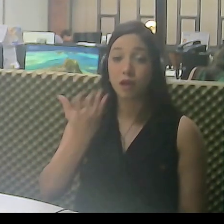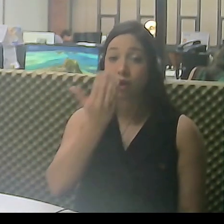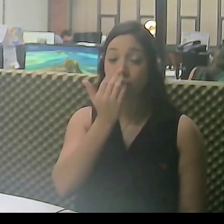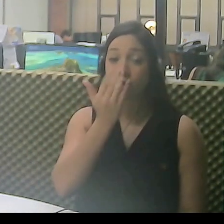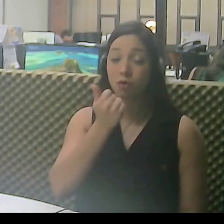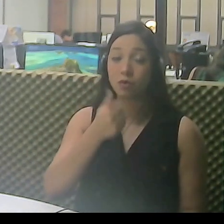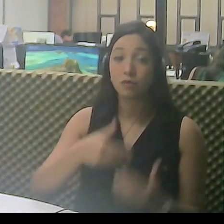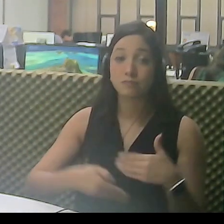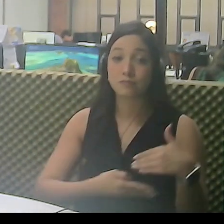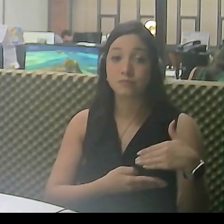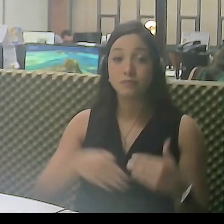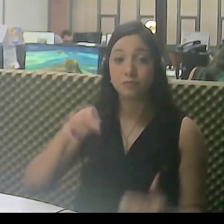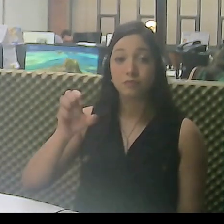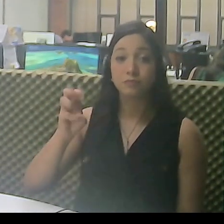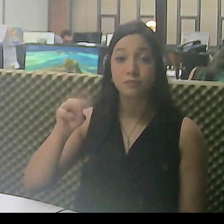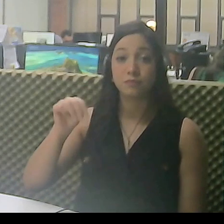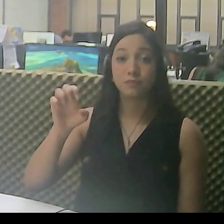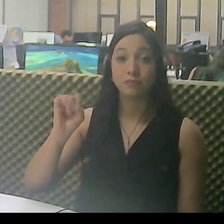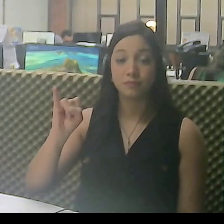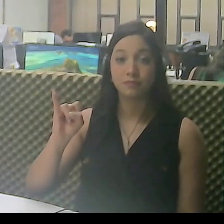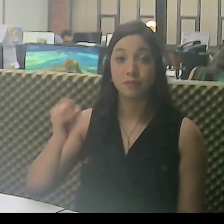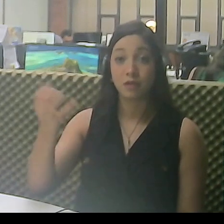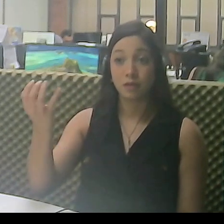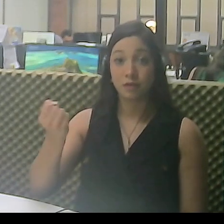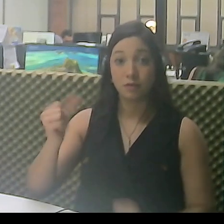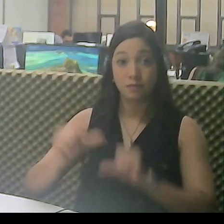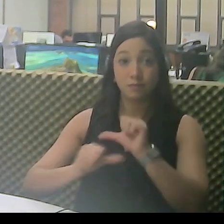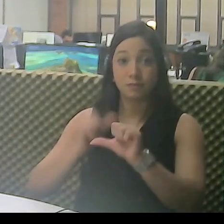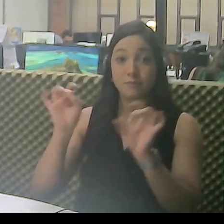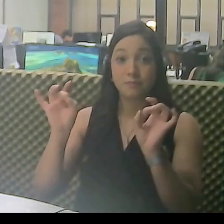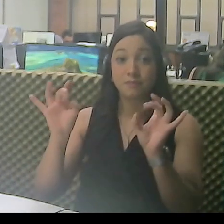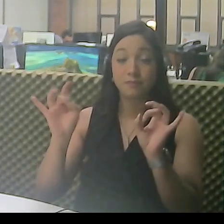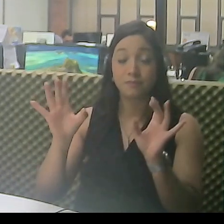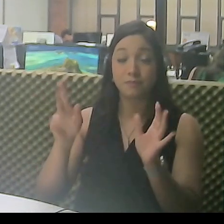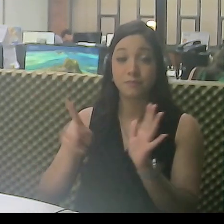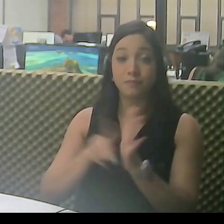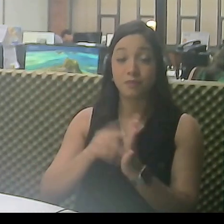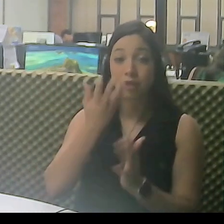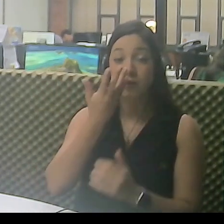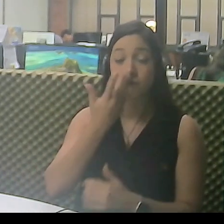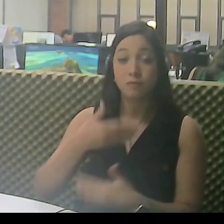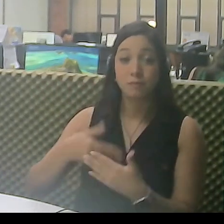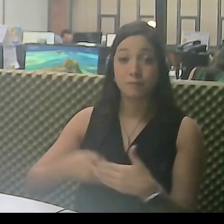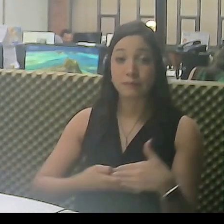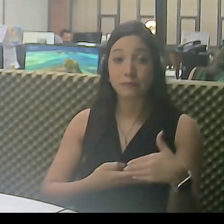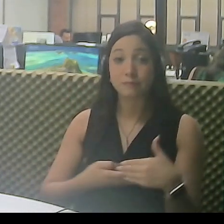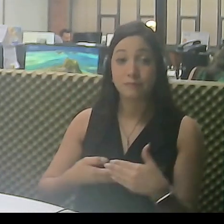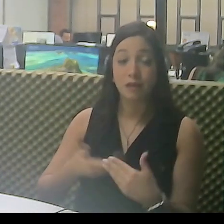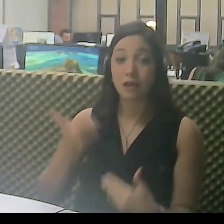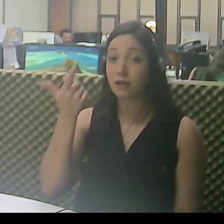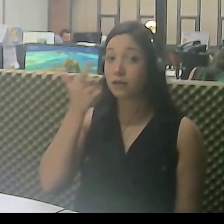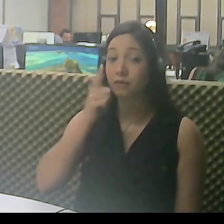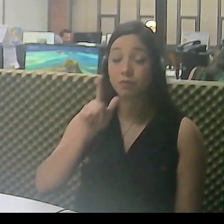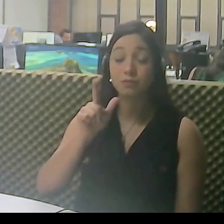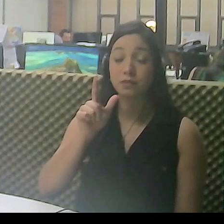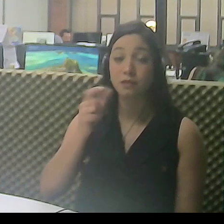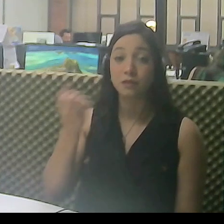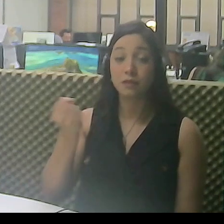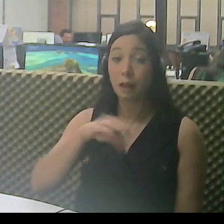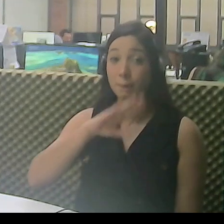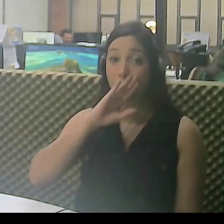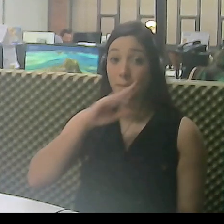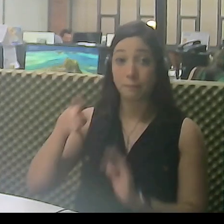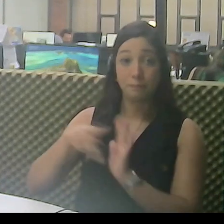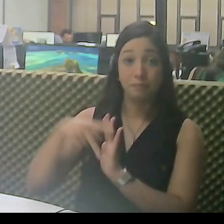educação infantil, as EMEIs. O leite modificado e indicado para bebês impossibilitados de receberem o leite materno